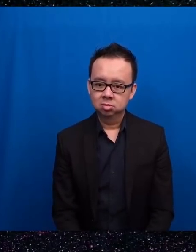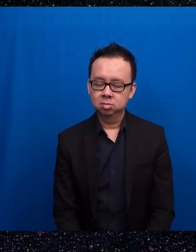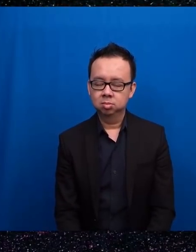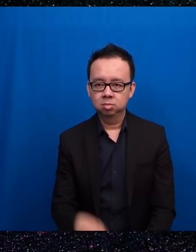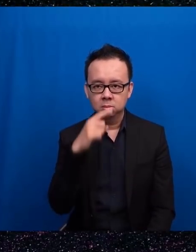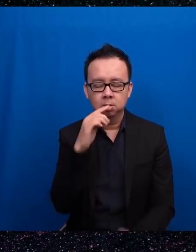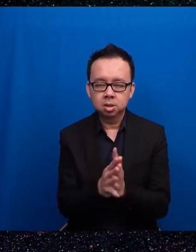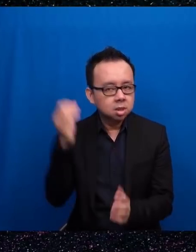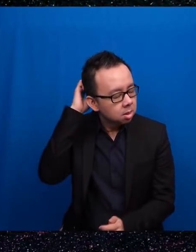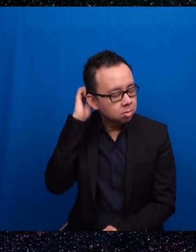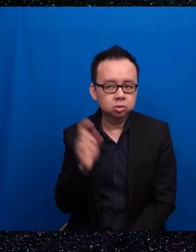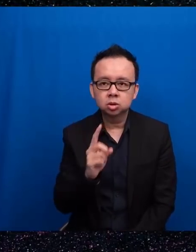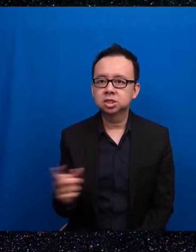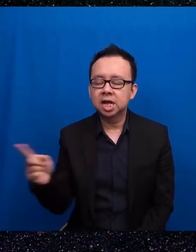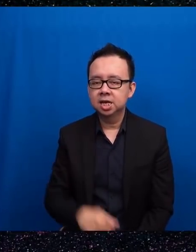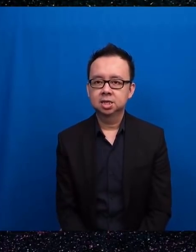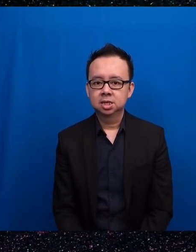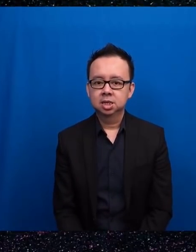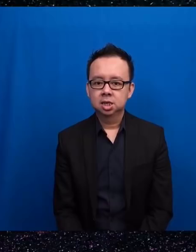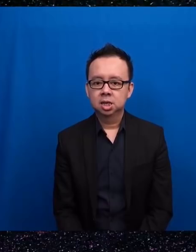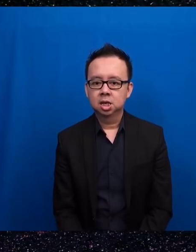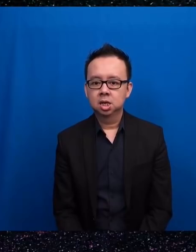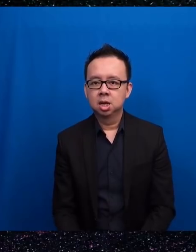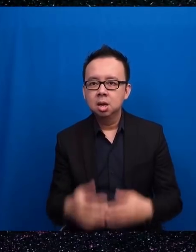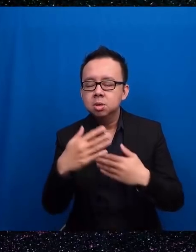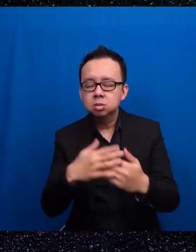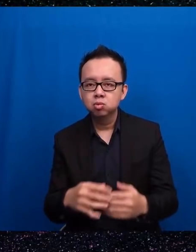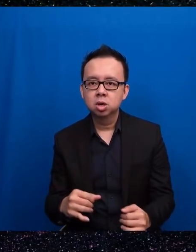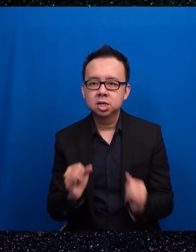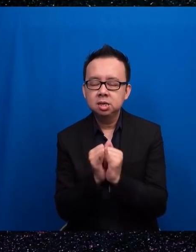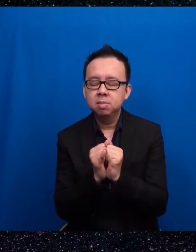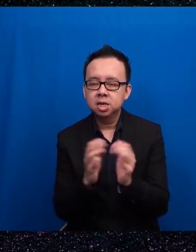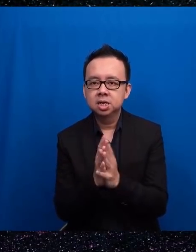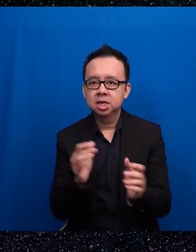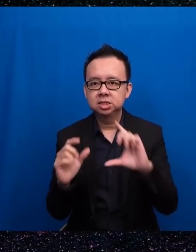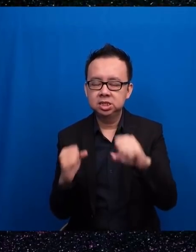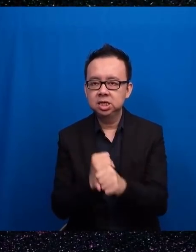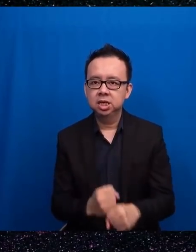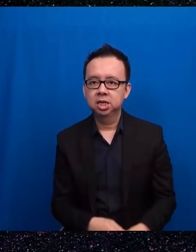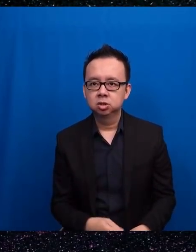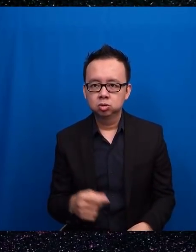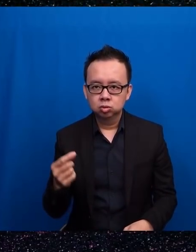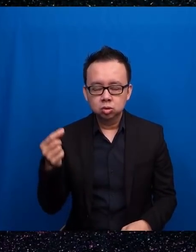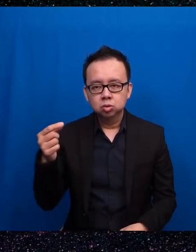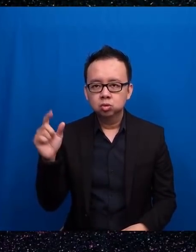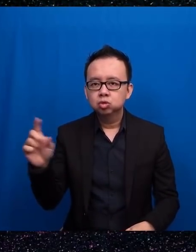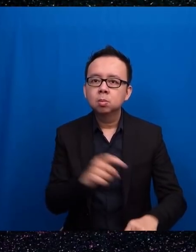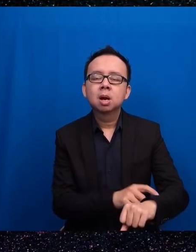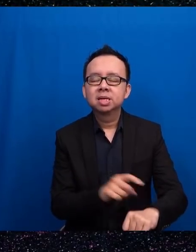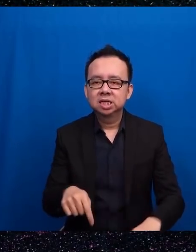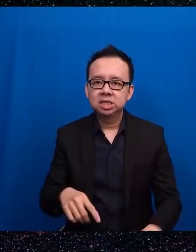Bapak Ibu Saudara sekalian, pertemuan ibadah dan pertemuan CG untuk beberapa saat